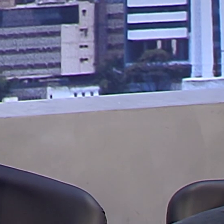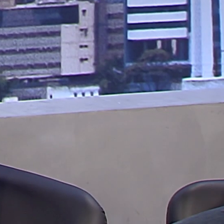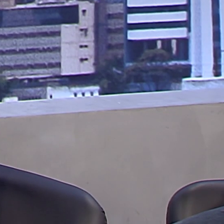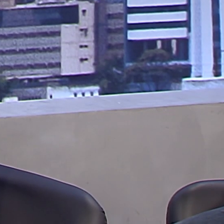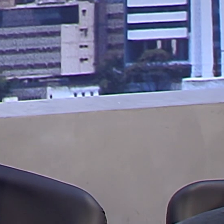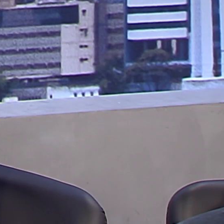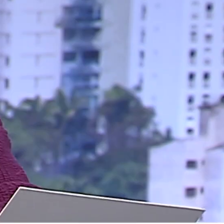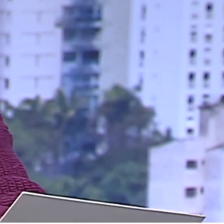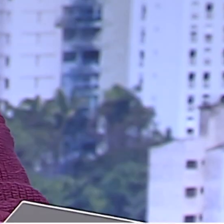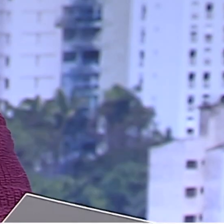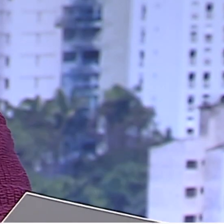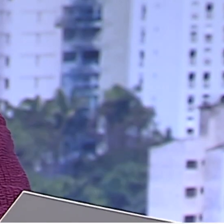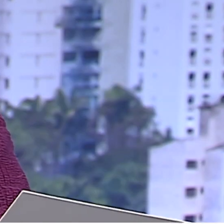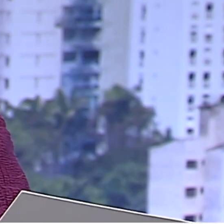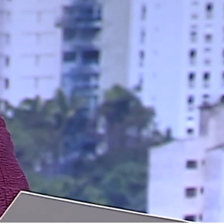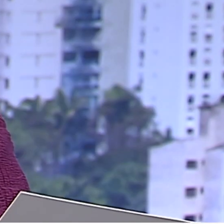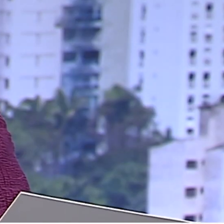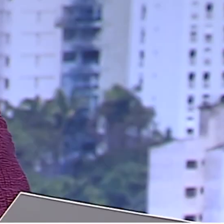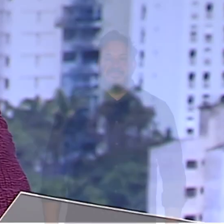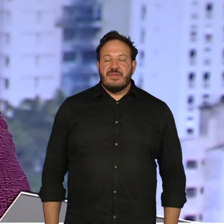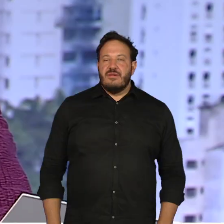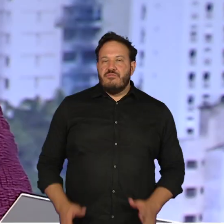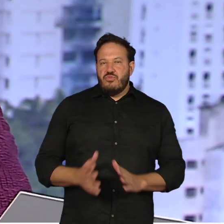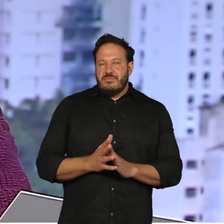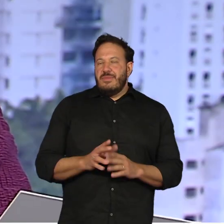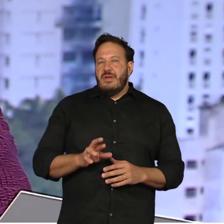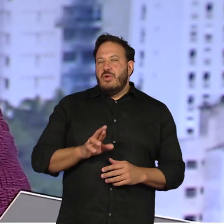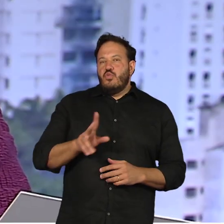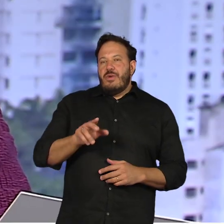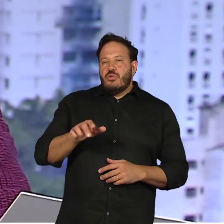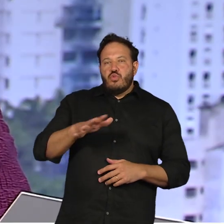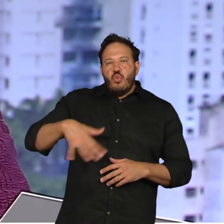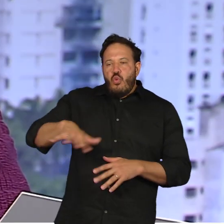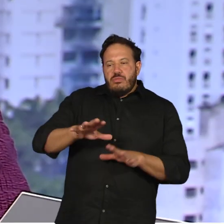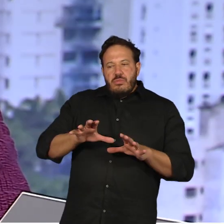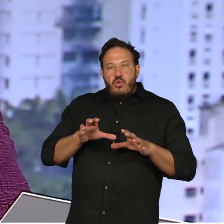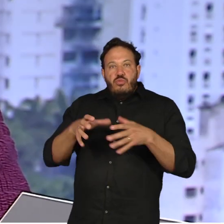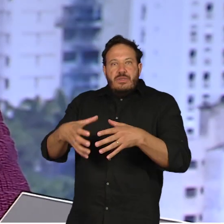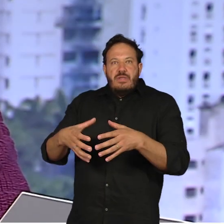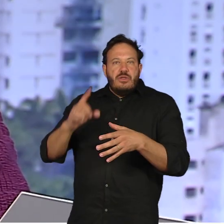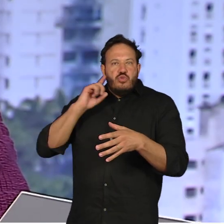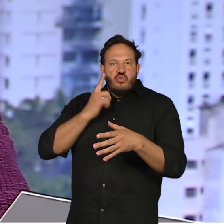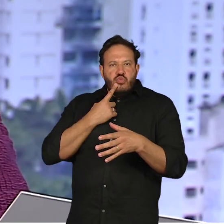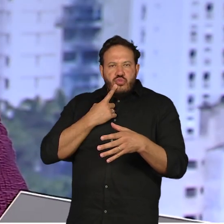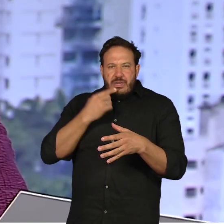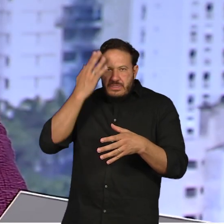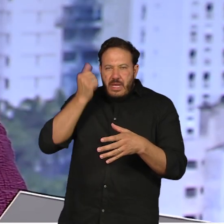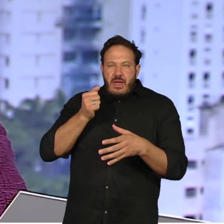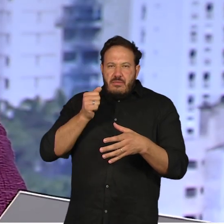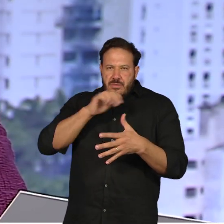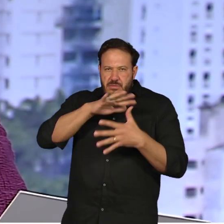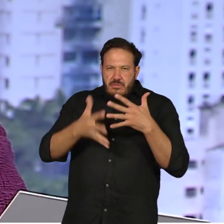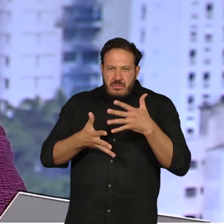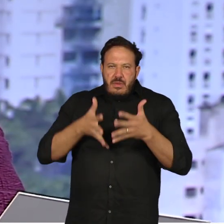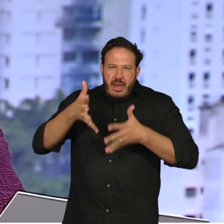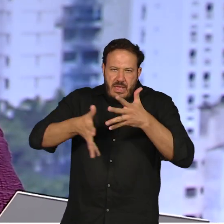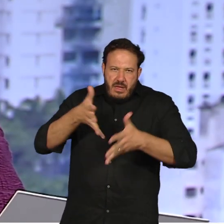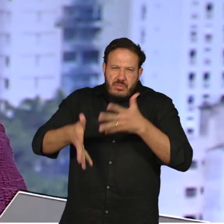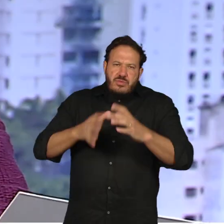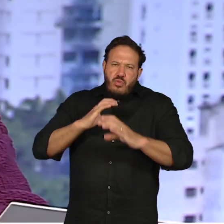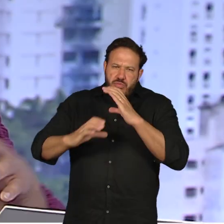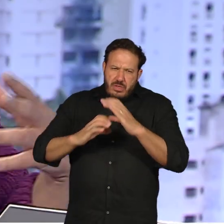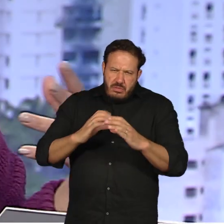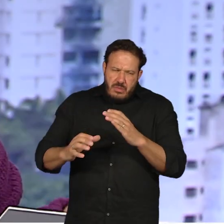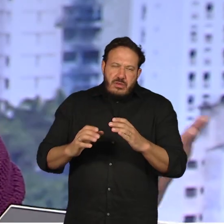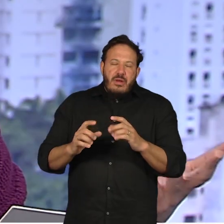essas limitações. Bom, nem toda a comunidade surda usa a Libras como comunicação